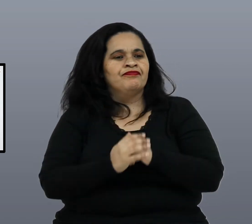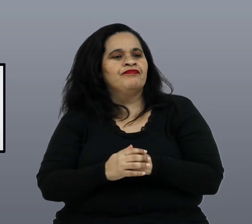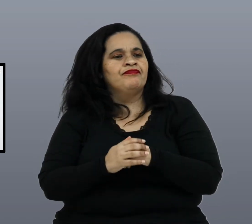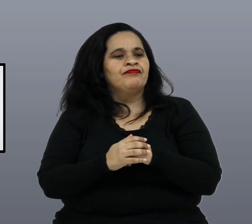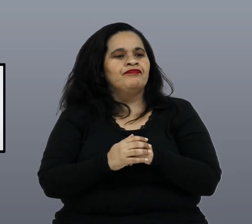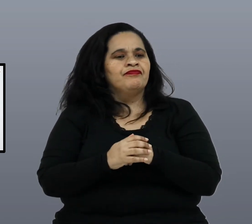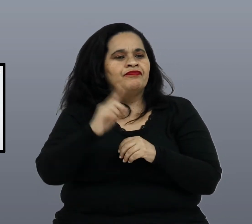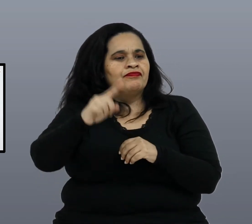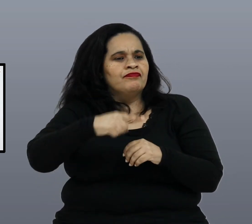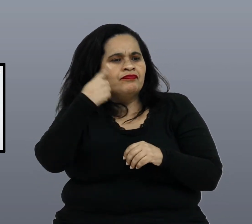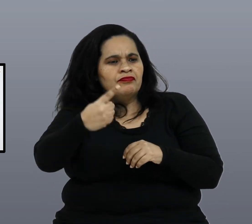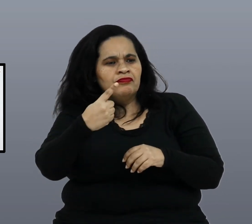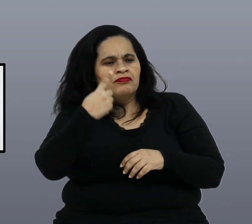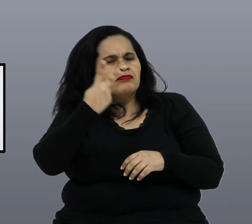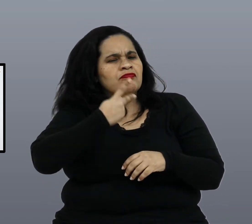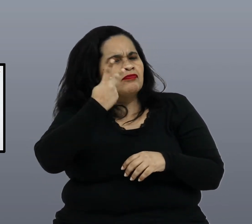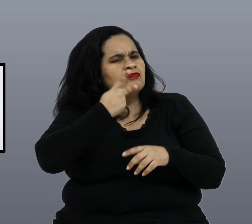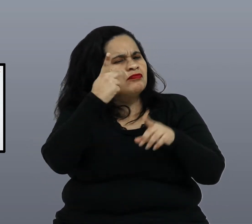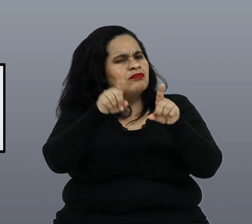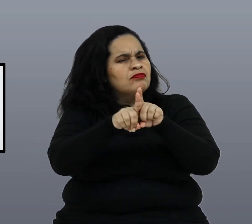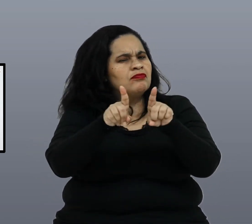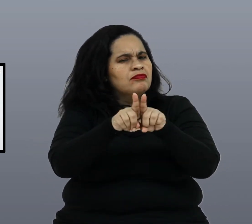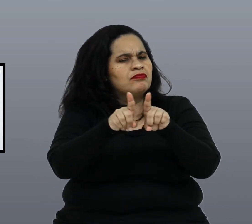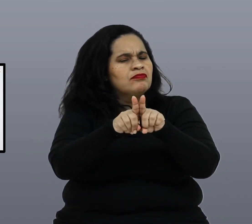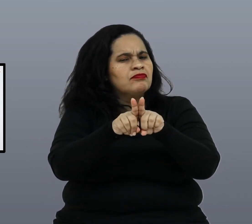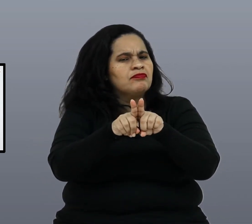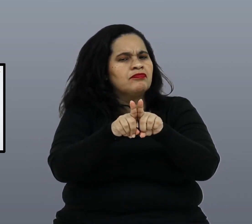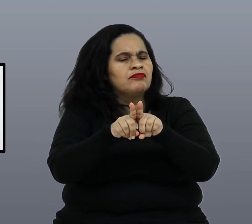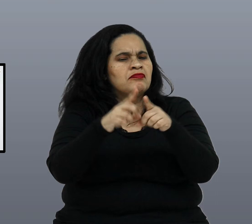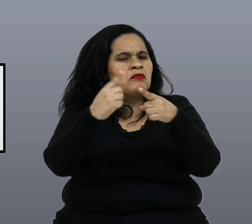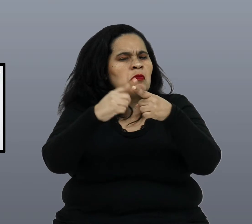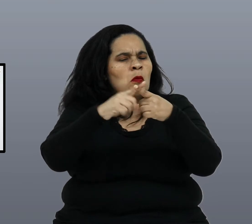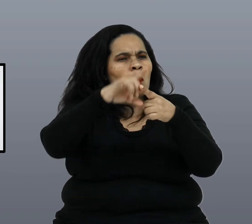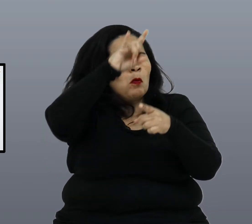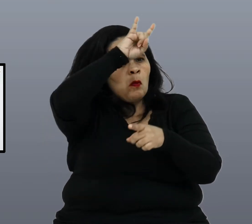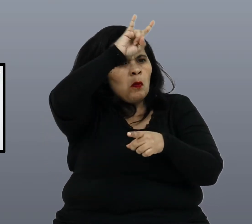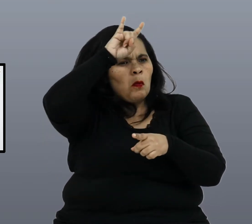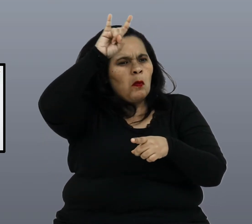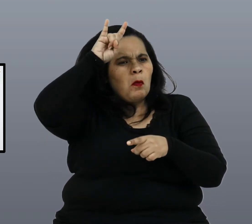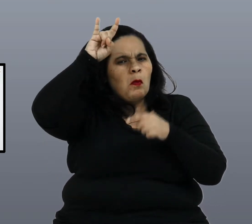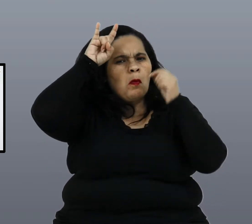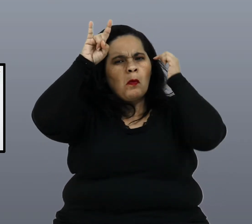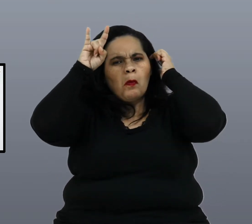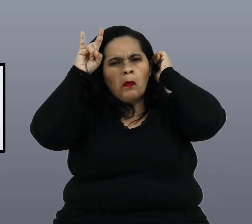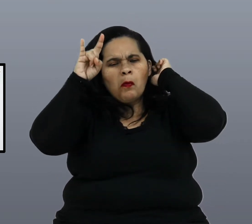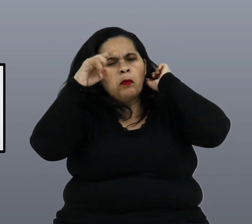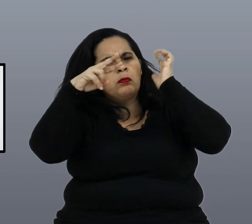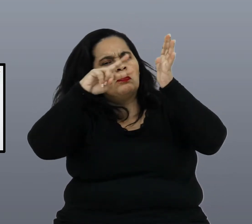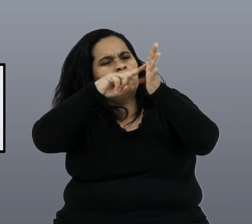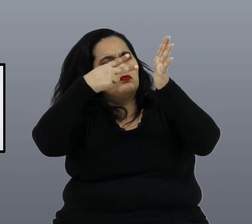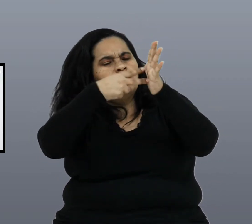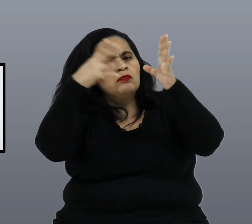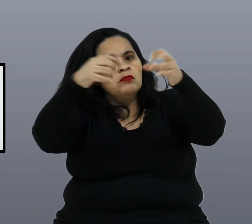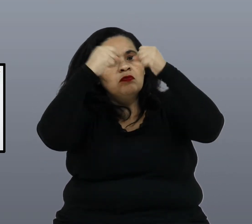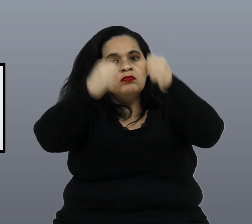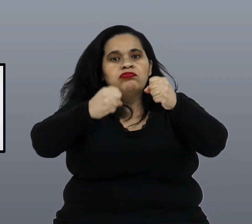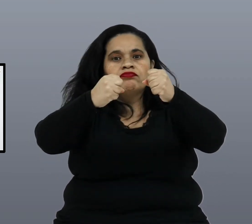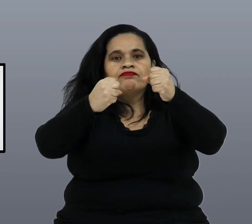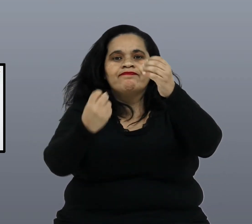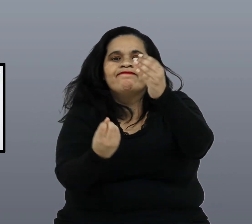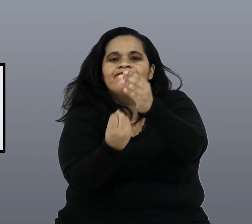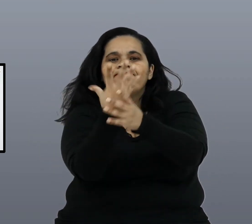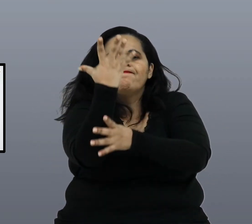vai comentar daqui um pouquinho, mas pensando que esses 10 chifres são poderes, são reinos, são impérios que vão